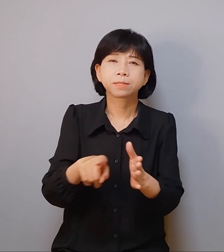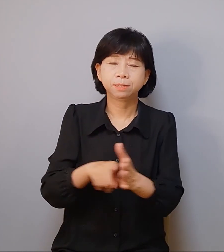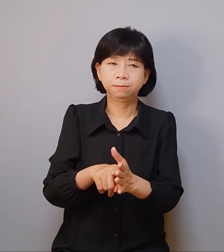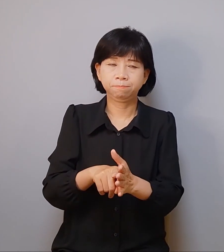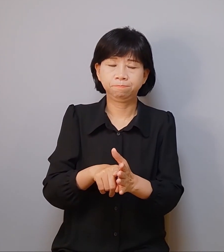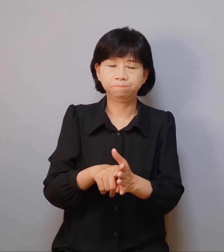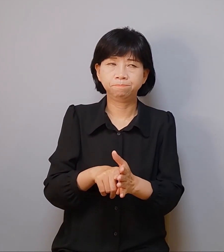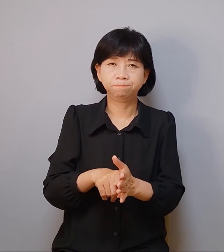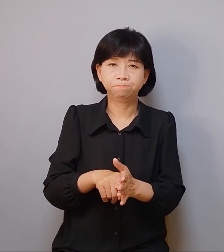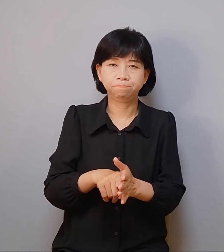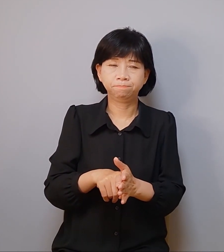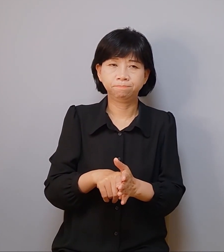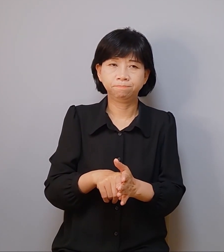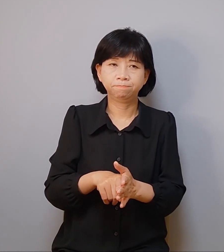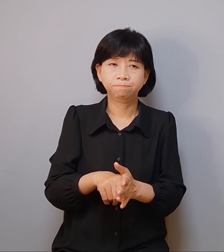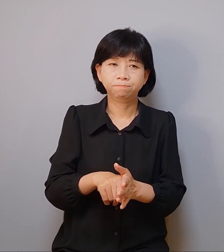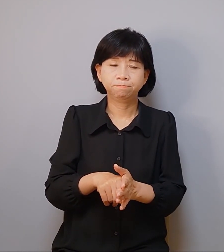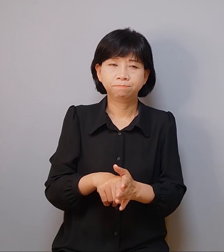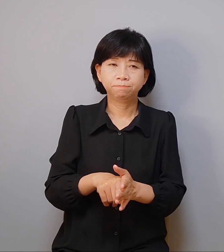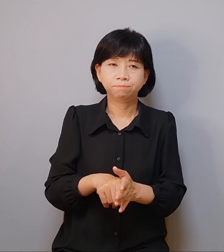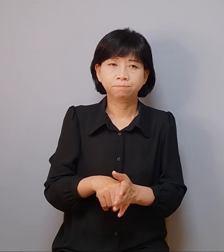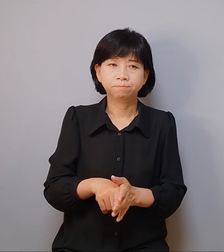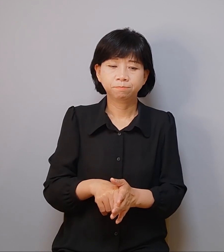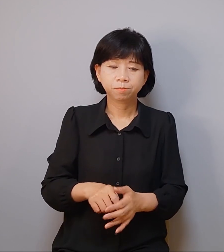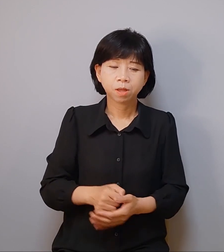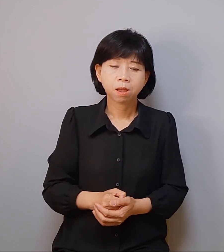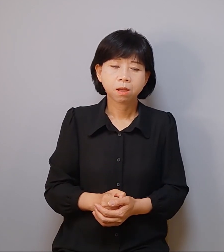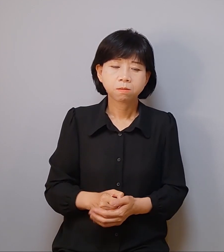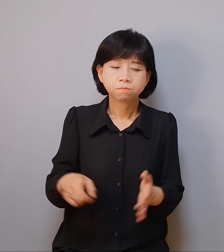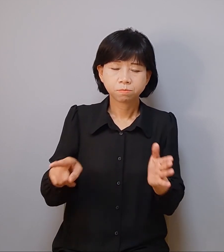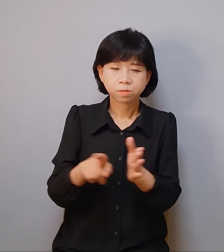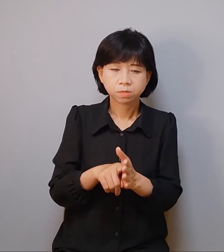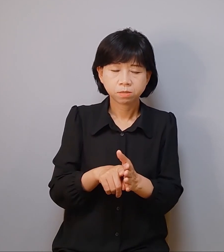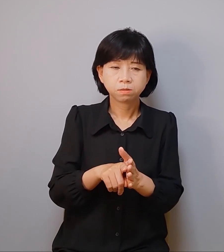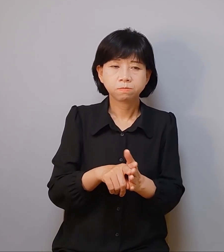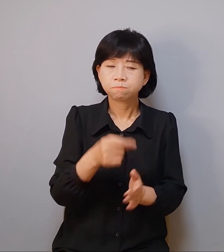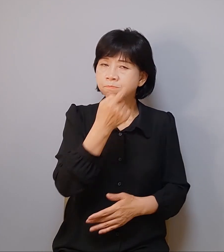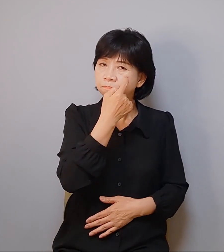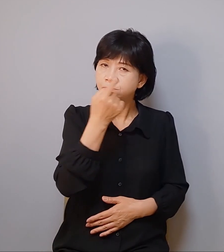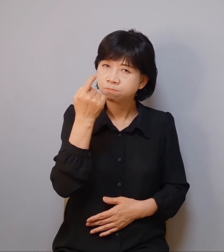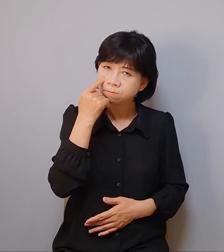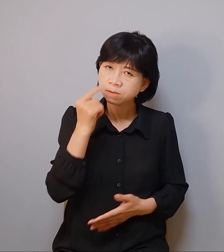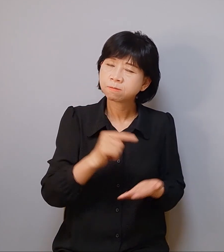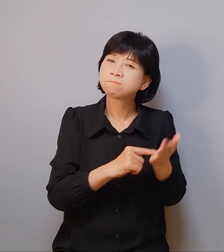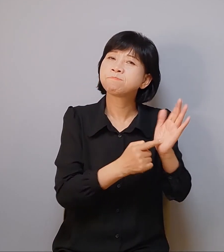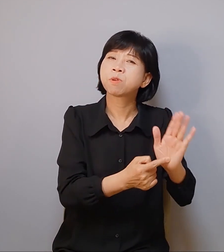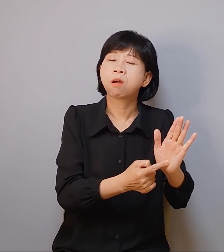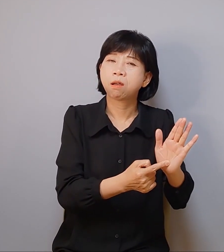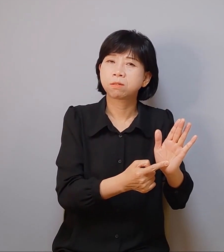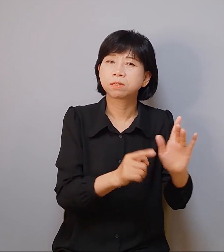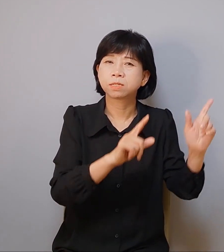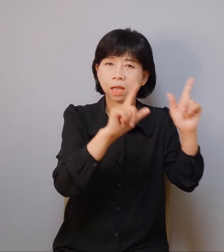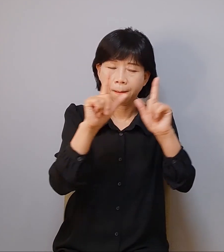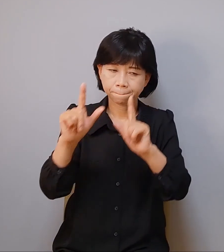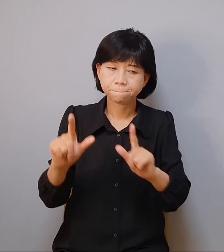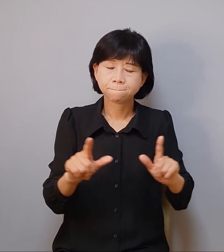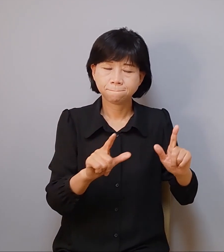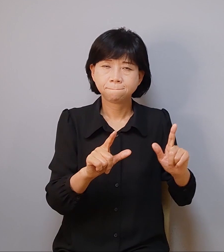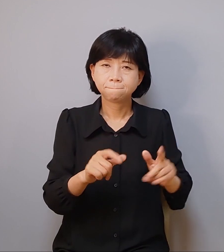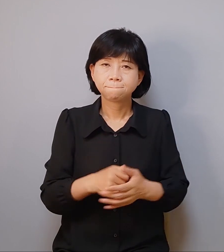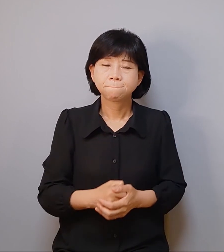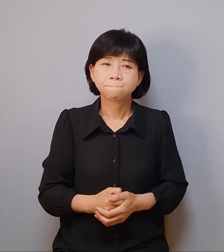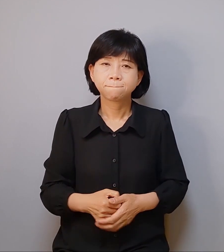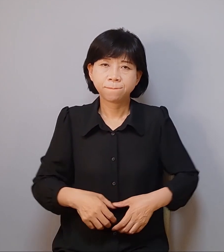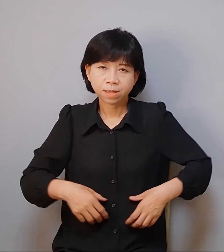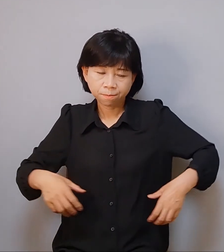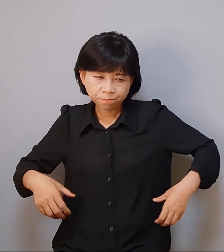삶, 이게 믿음으로 증명하는 삶입니다. 한 주간이 또 우리에게 주어졌습니다. 우리 믿음의